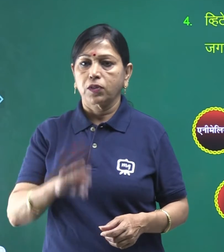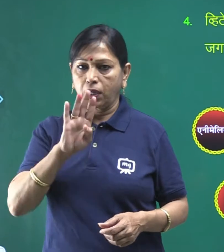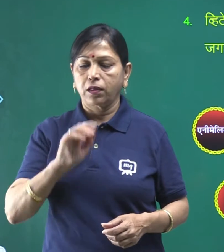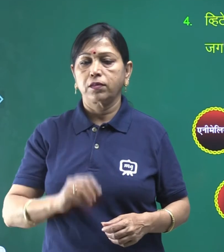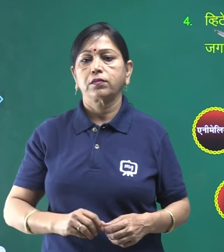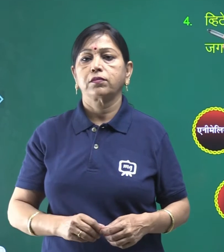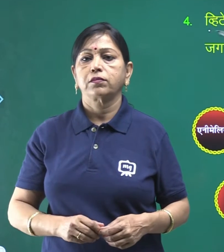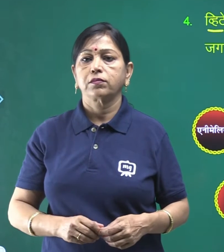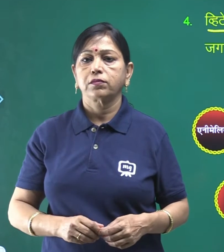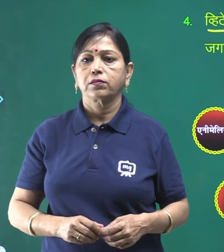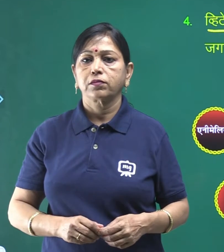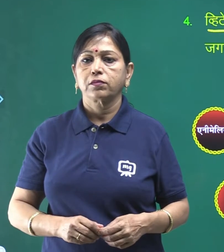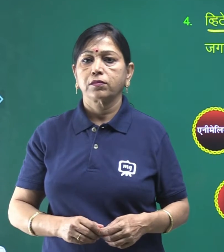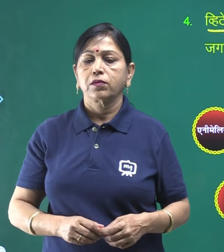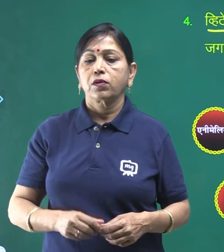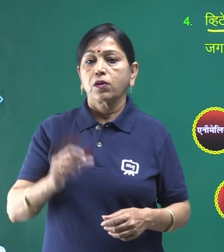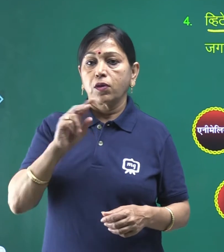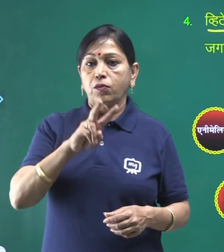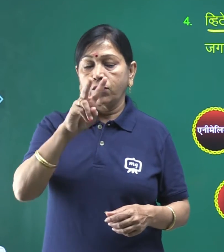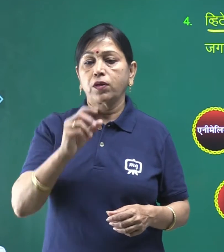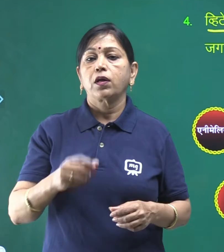4. विटेकर द्वारा